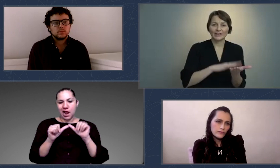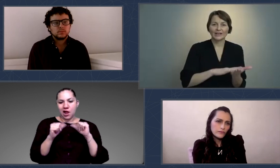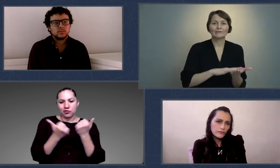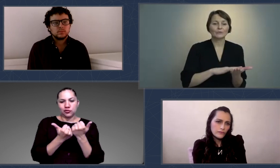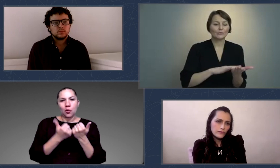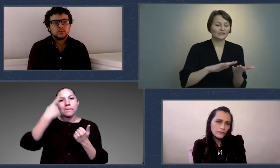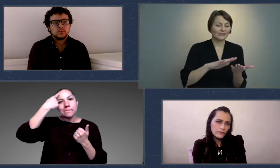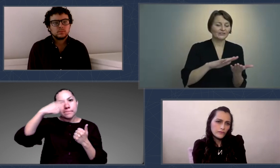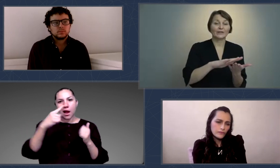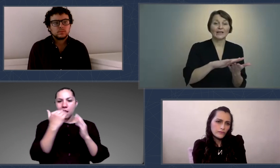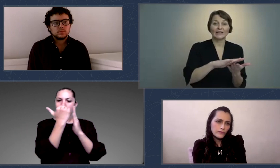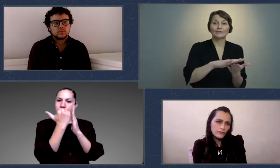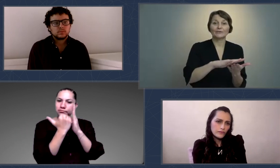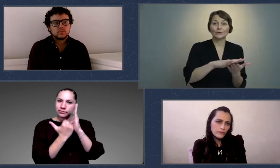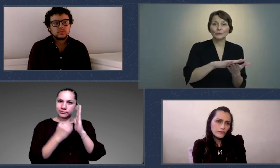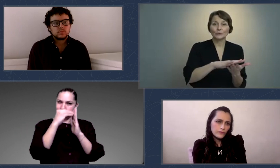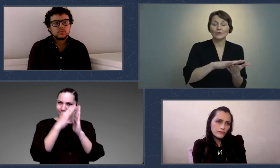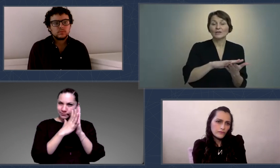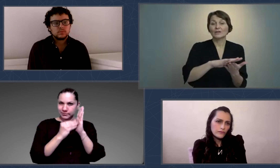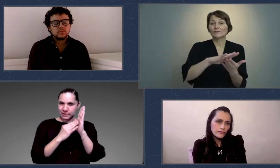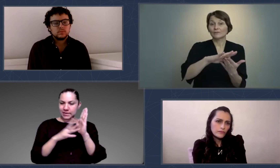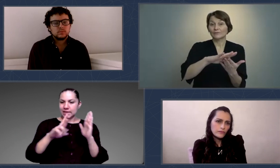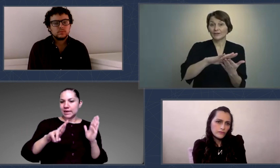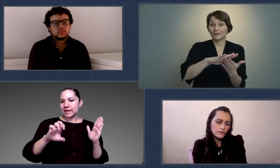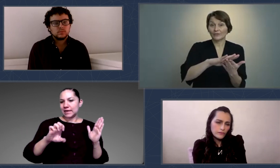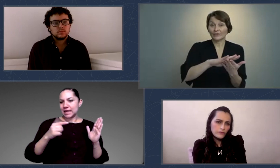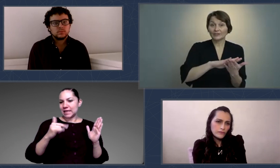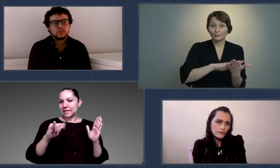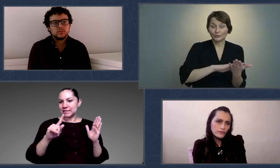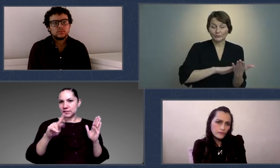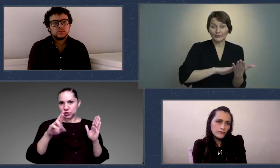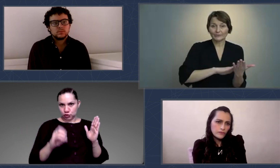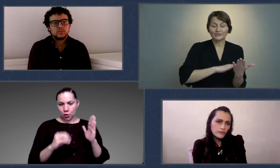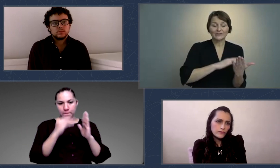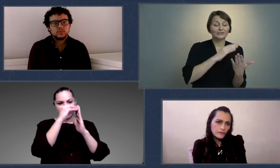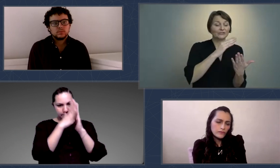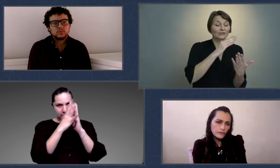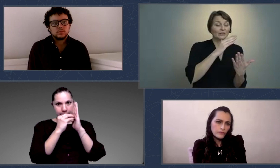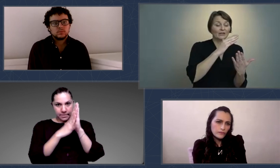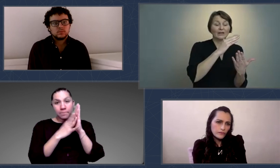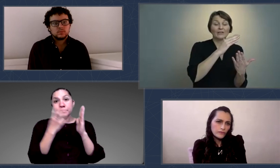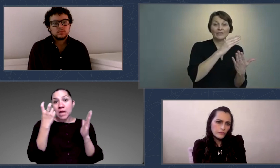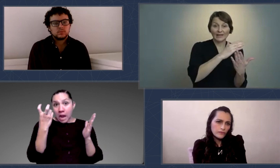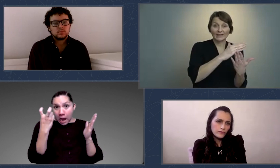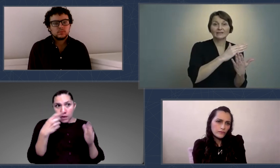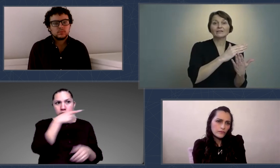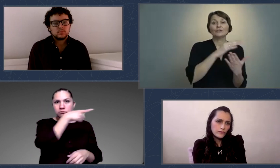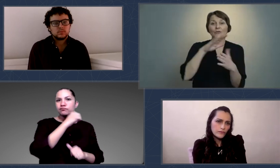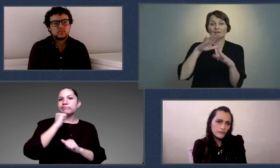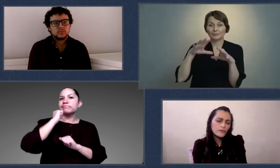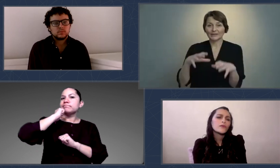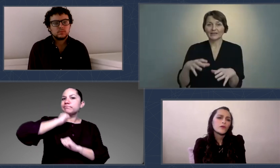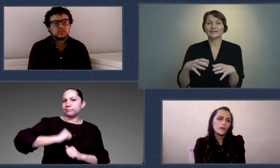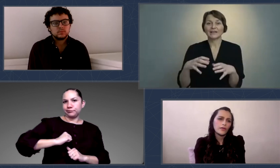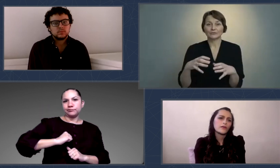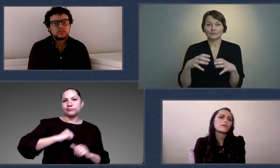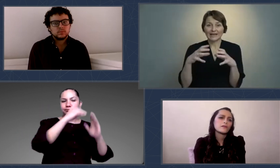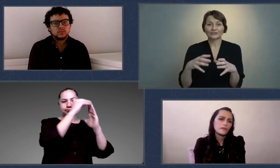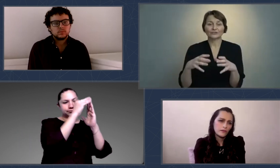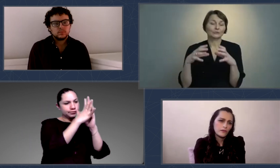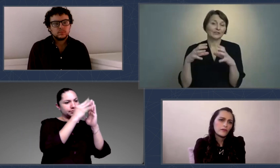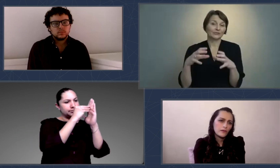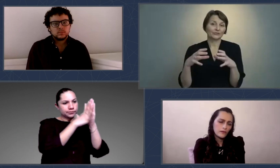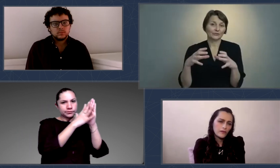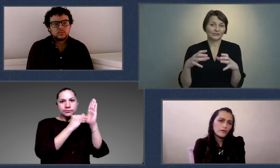everyone who is tiene pre-exercise registrado a interpreter. todo mundo He says que everyone esté says, okay, if